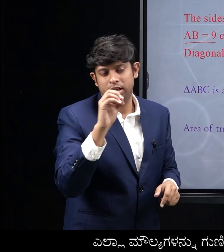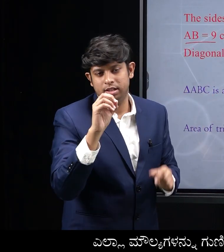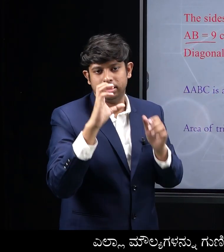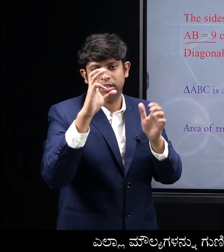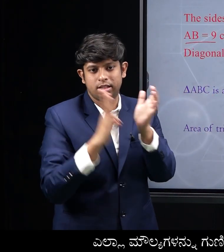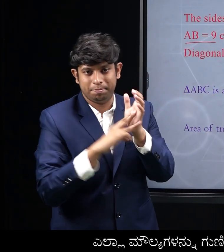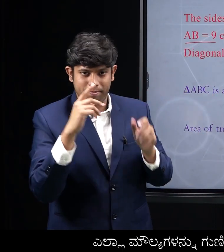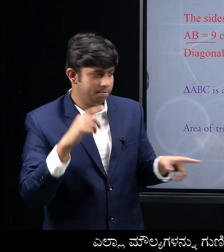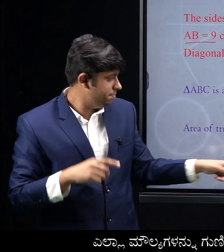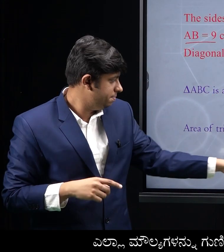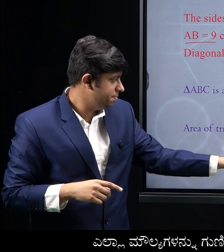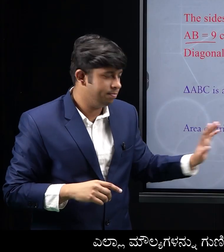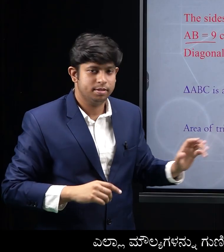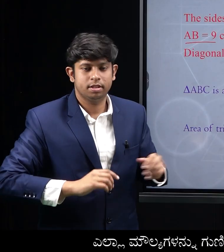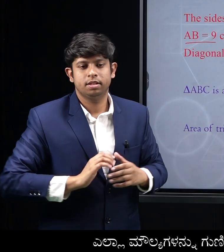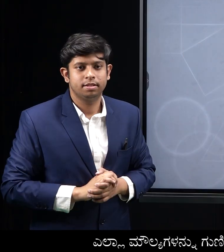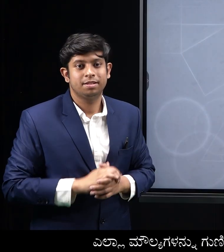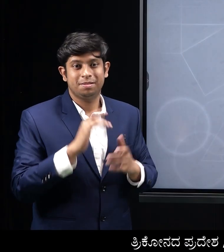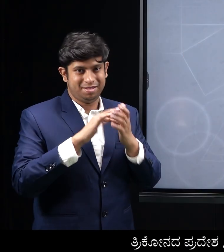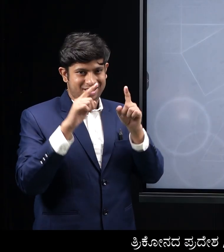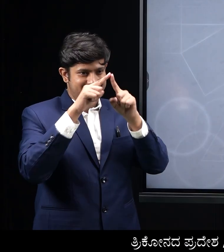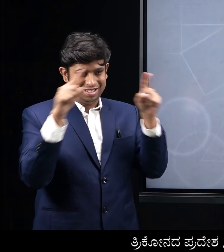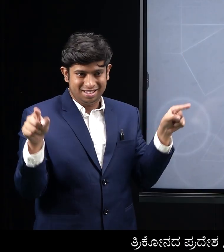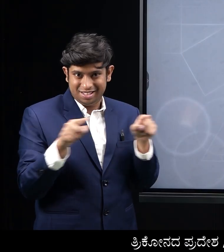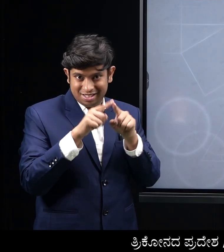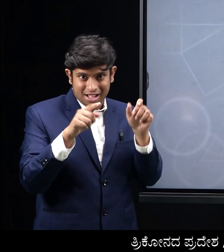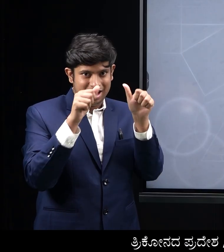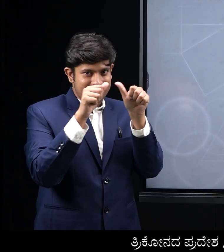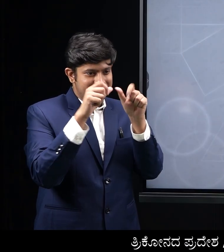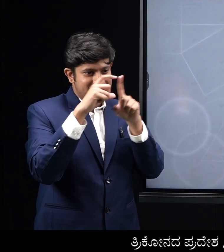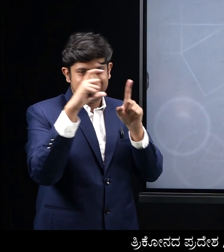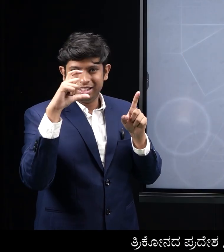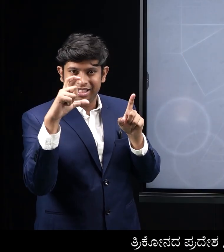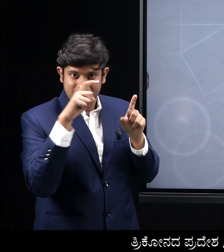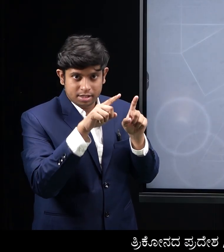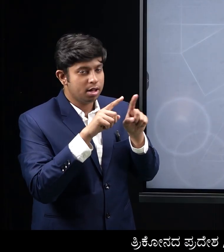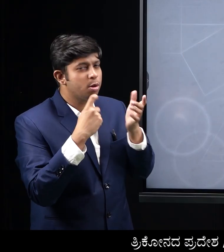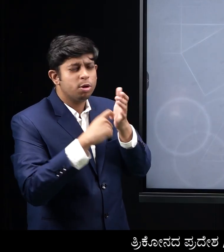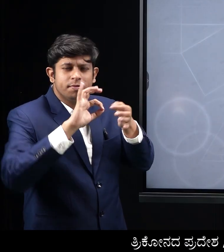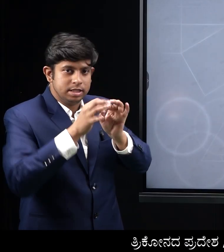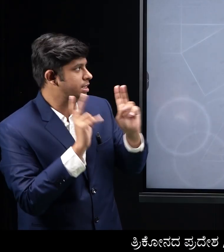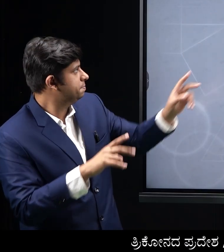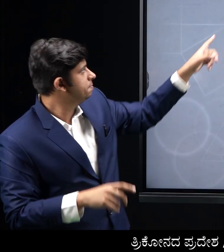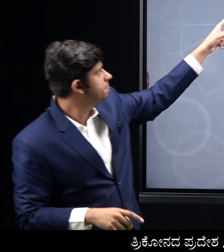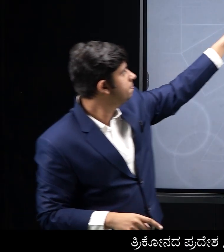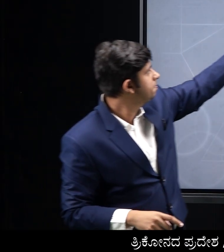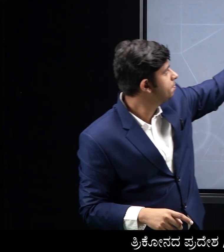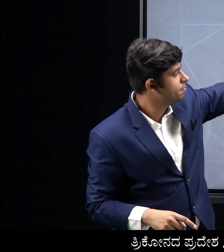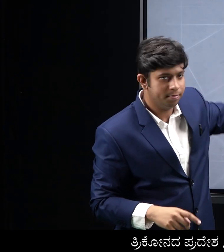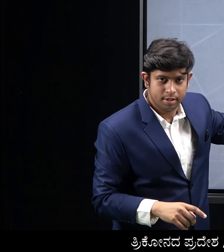=180 ಸೆಂಟಿಮೀಟರ್ ಸ್ಕ್ವೇರ್ ಅನ್ನು ಪಡೆಯುತ್ತೇವೆ. ತ್ರಿಕೋನದ ಪ್ರದೇಶ ADC = ಸ್ಕ್ವೇರ್ ರೂಟ್ ಆಫ್ S ಇಂಟು S ಮೈನಸ್ A, S